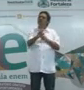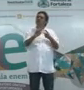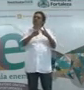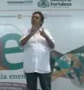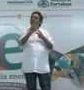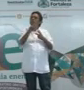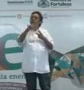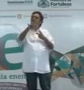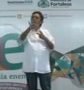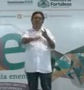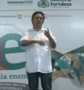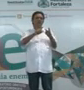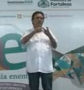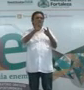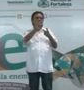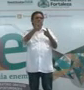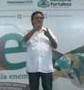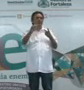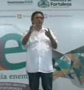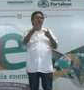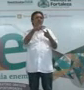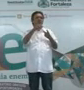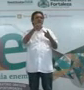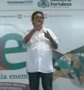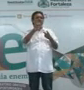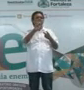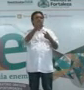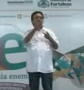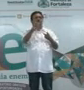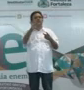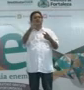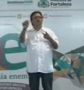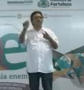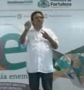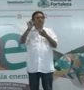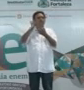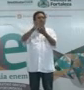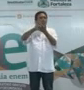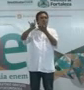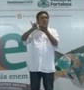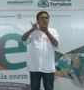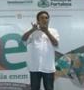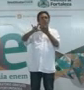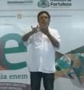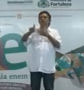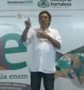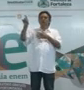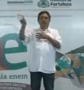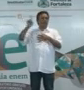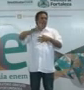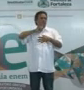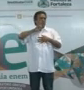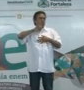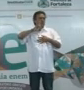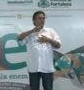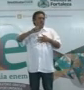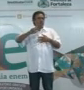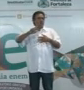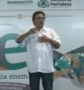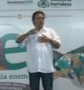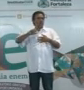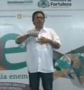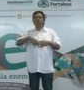xiita. O Irã xiita traiu os Estados Unidos. Isso, botou passa de chifre na potência. Aí o que é que a